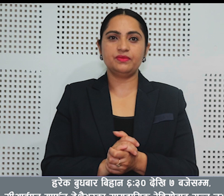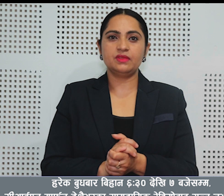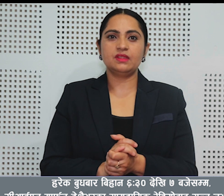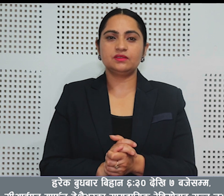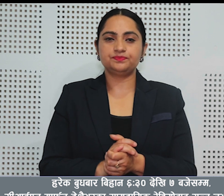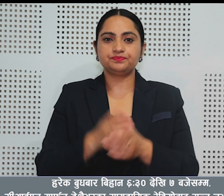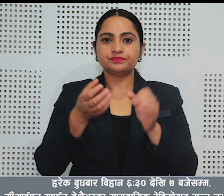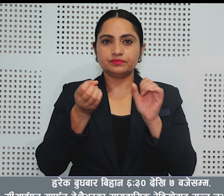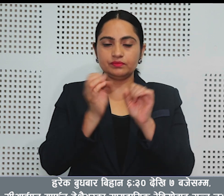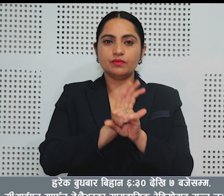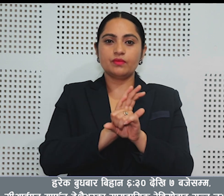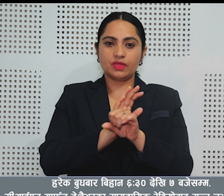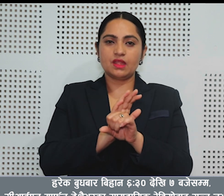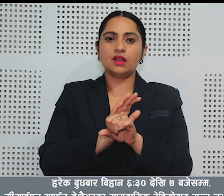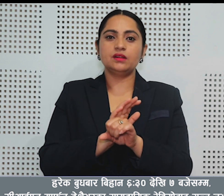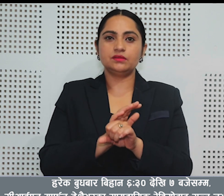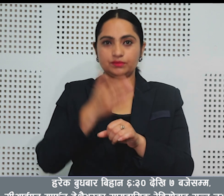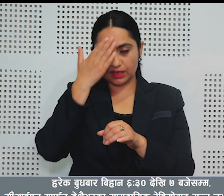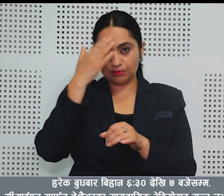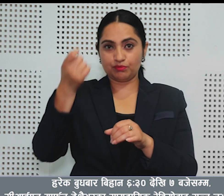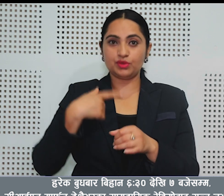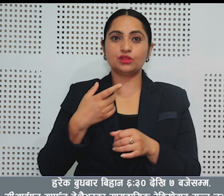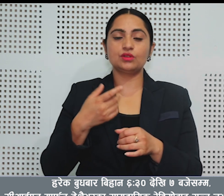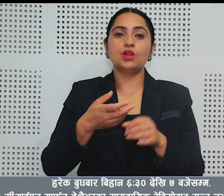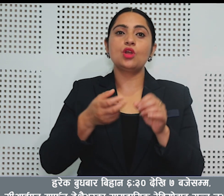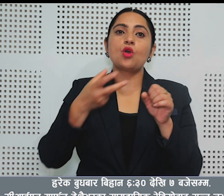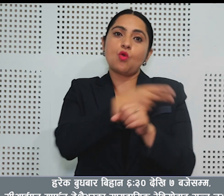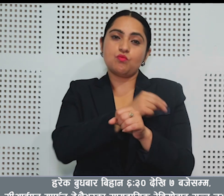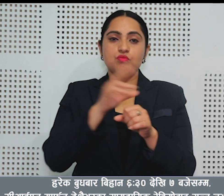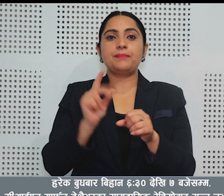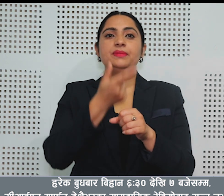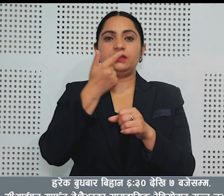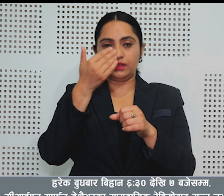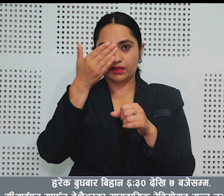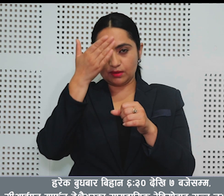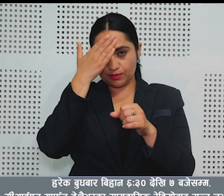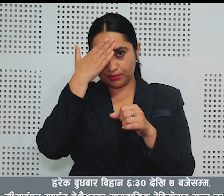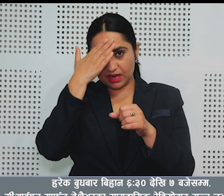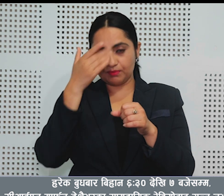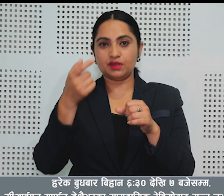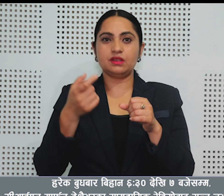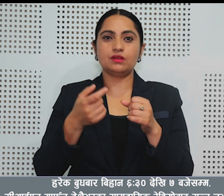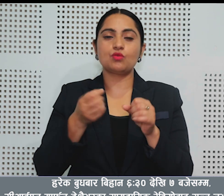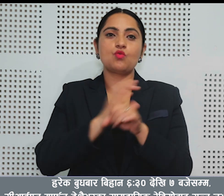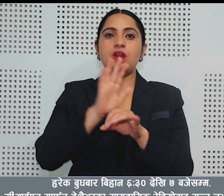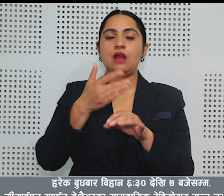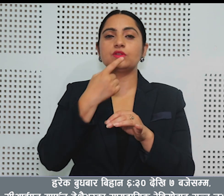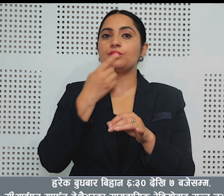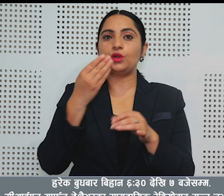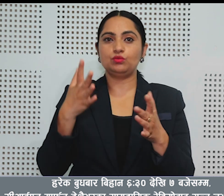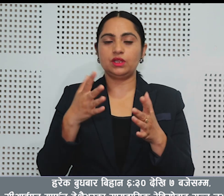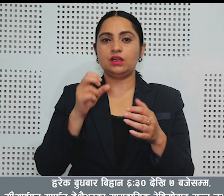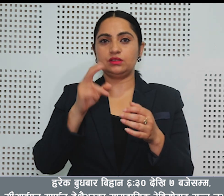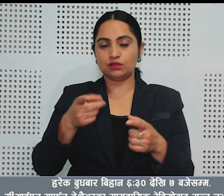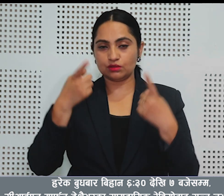नै लाग्दैन भन्ने चाहिँ होइन, कोरोना लाग्न सक्छ। हामीले चाहिँ यो लाग्ने सम्भावना केही हदसम्म कम हुन्छ। तर हामीले विशेष गरी ध्यान